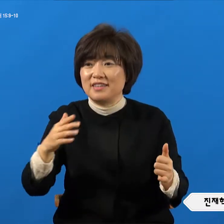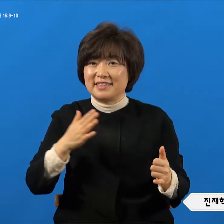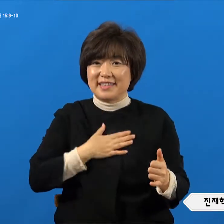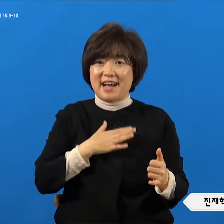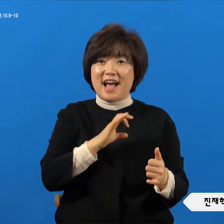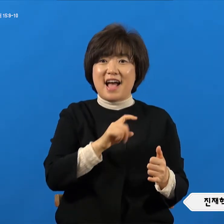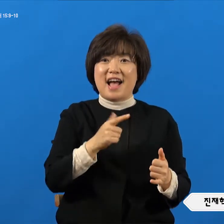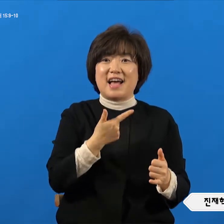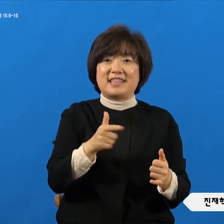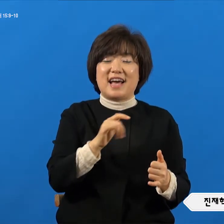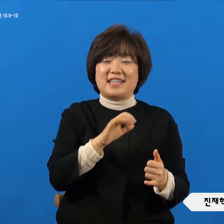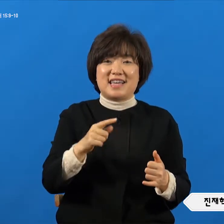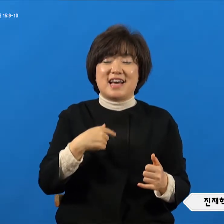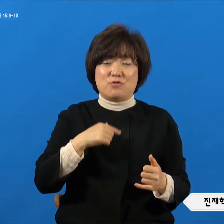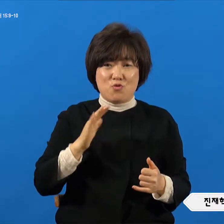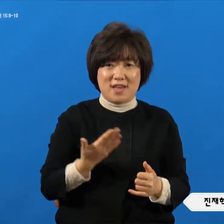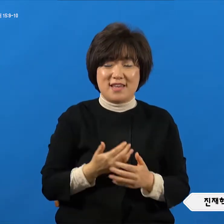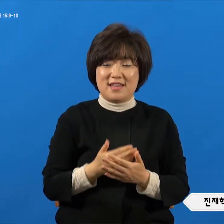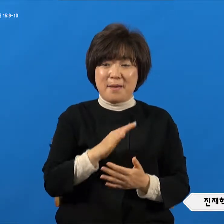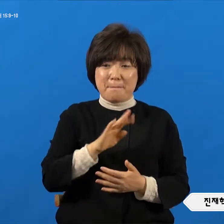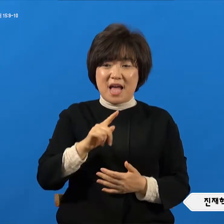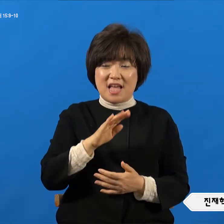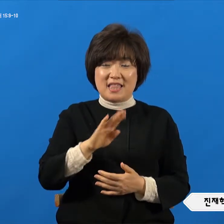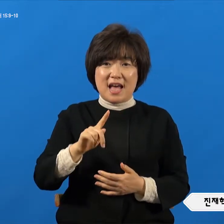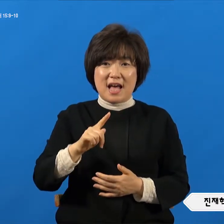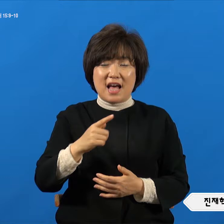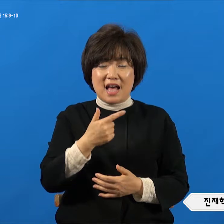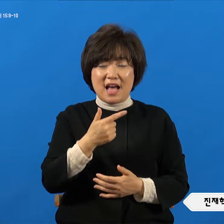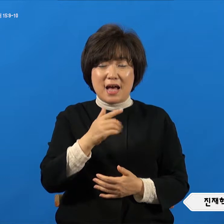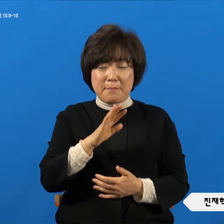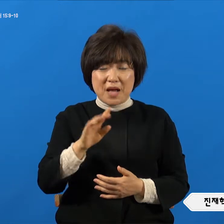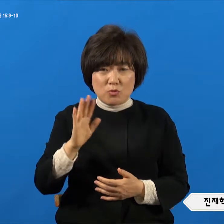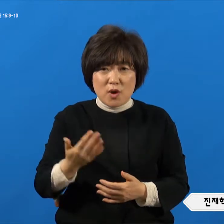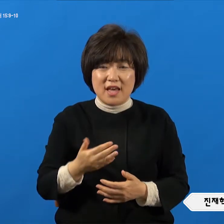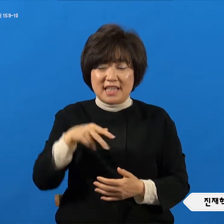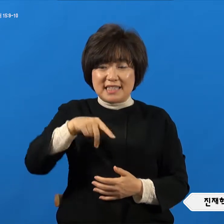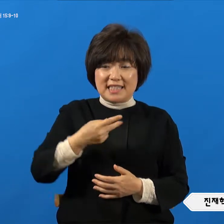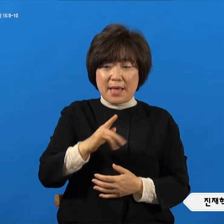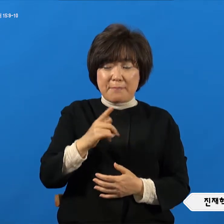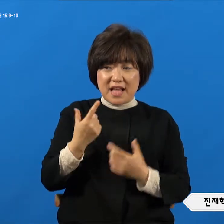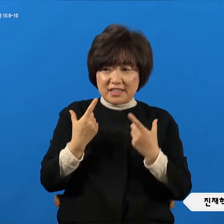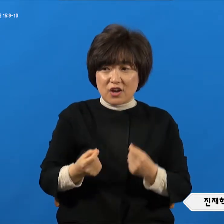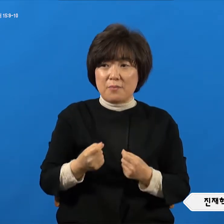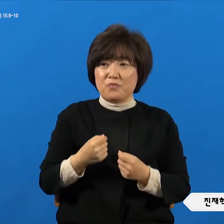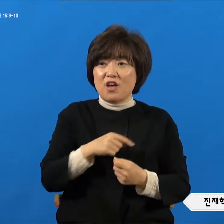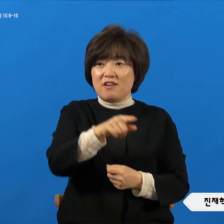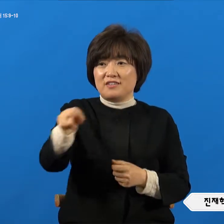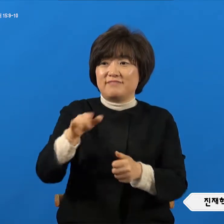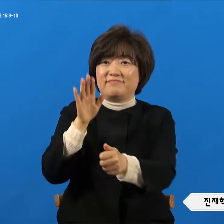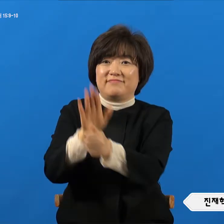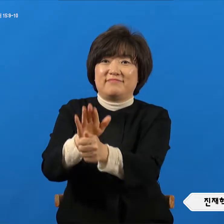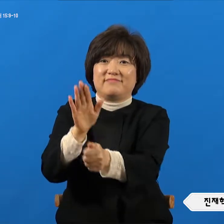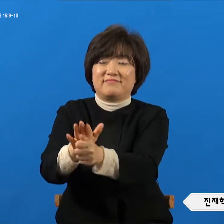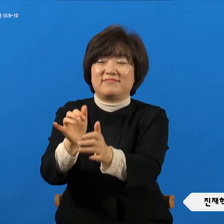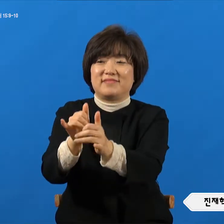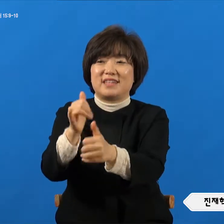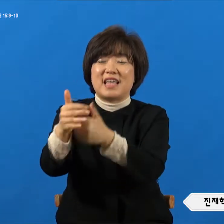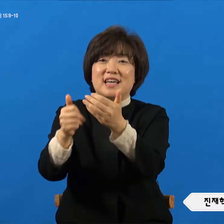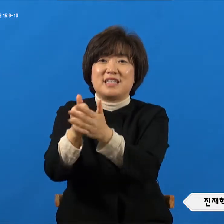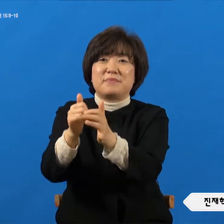그들에게 바나바가 되어 주십시오. 그들에게 스데반이 되어 주십시오. 하나님의 사람들을